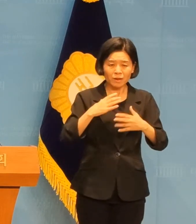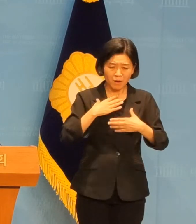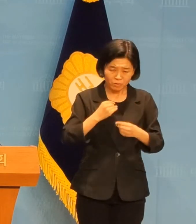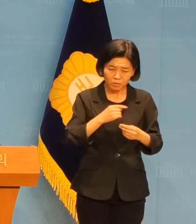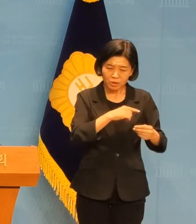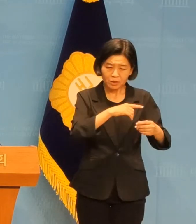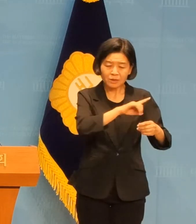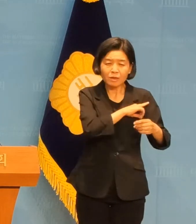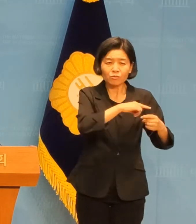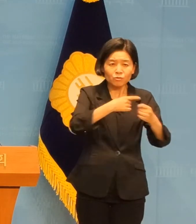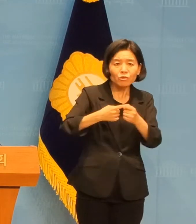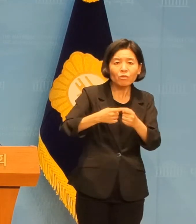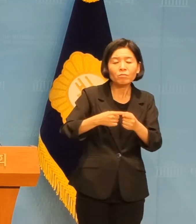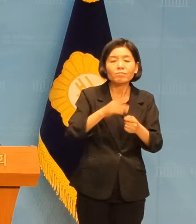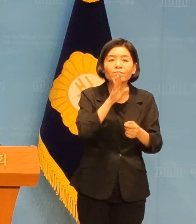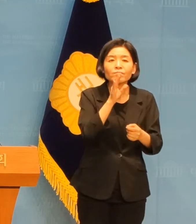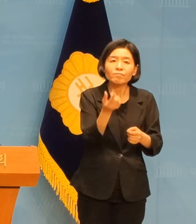아닙니까?